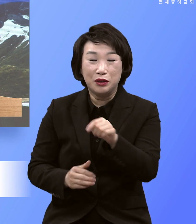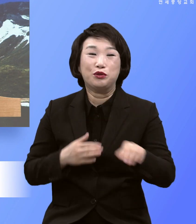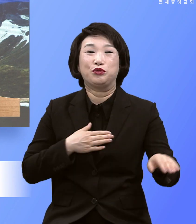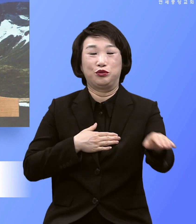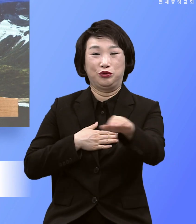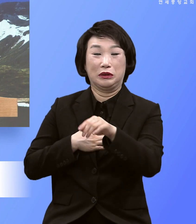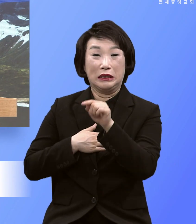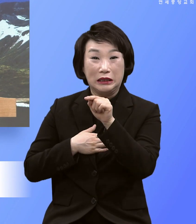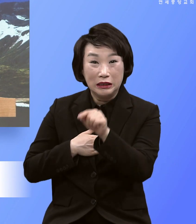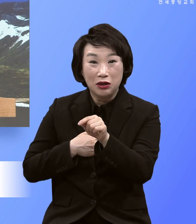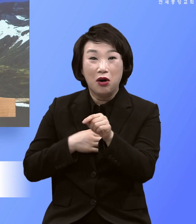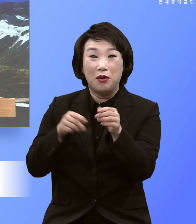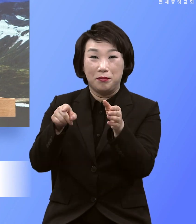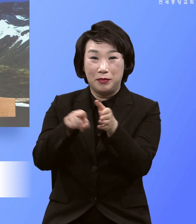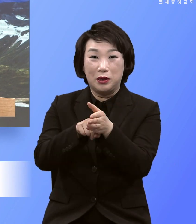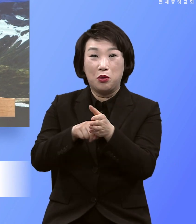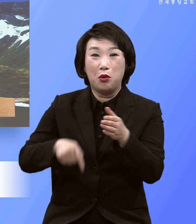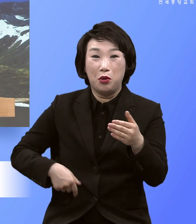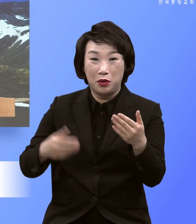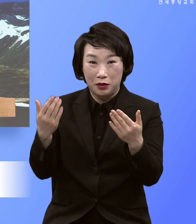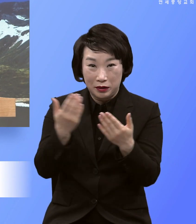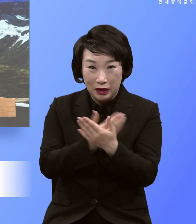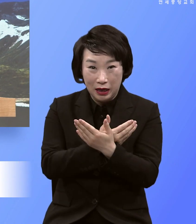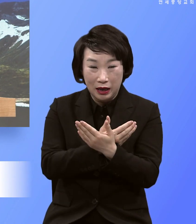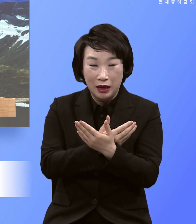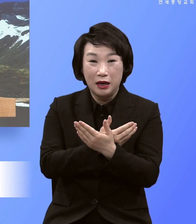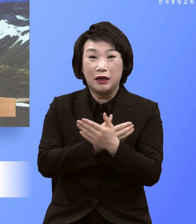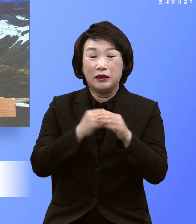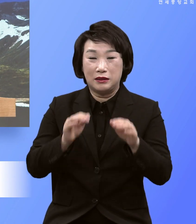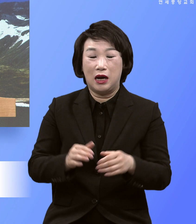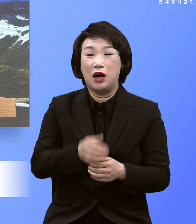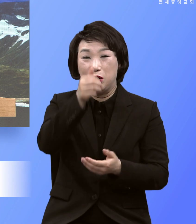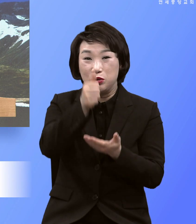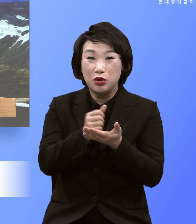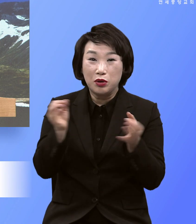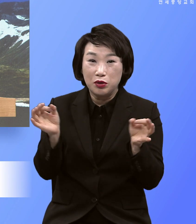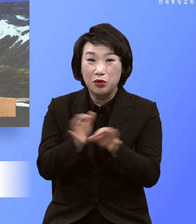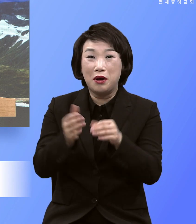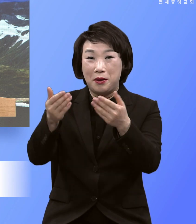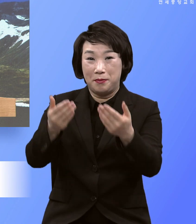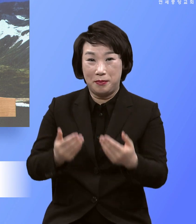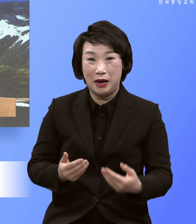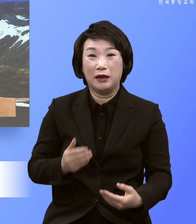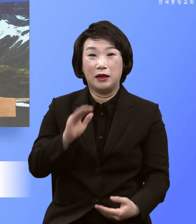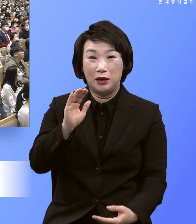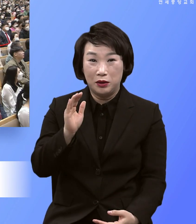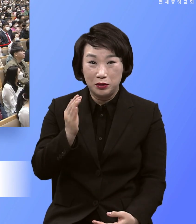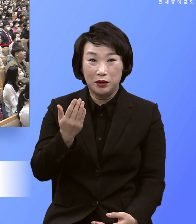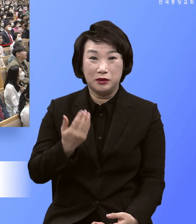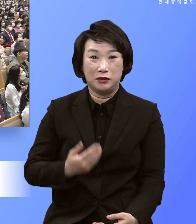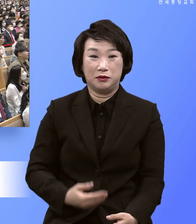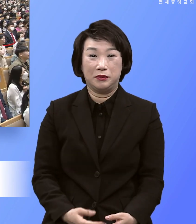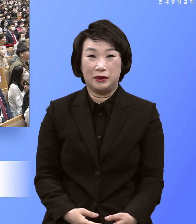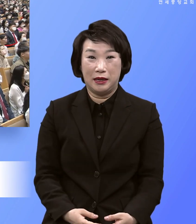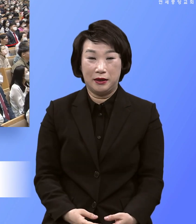우린 그를 믿고 회개함으로 속죄를 얻은 사람들입니다.